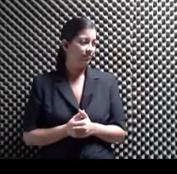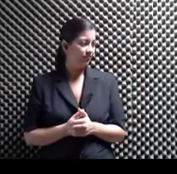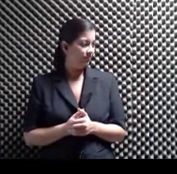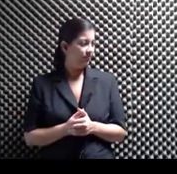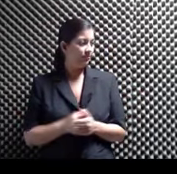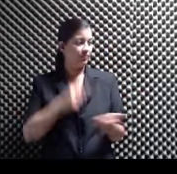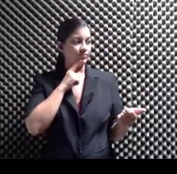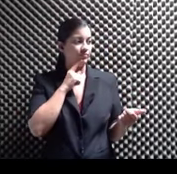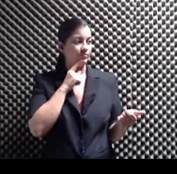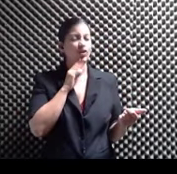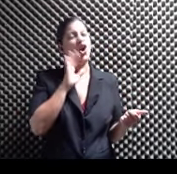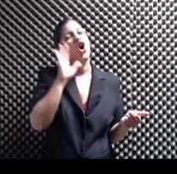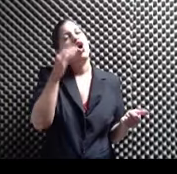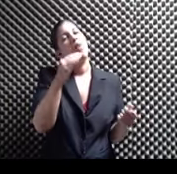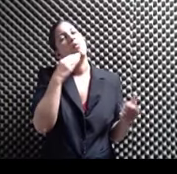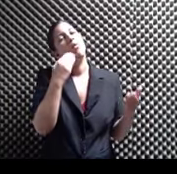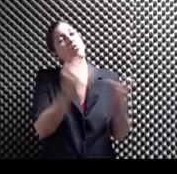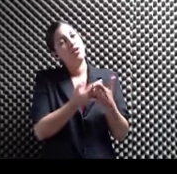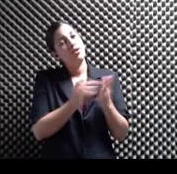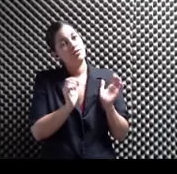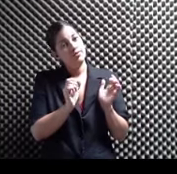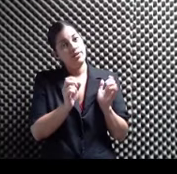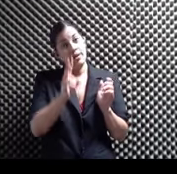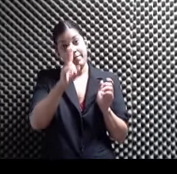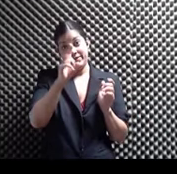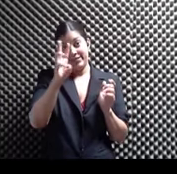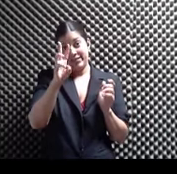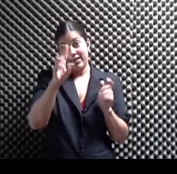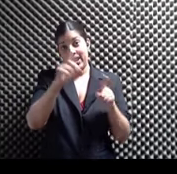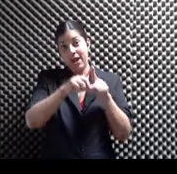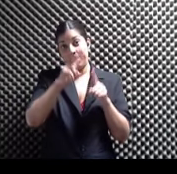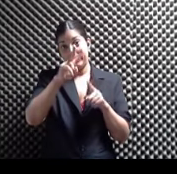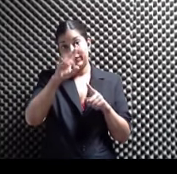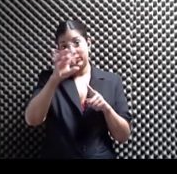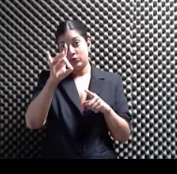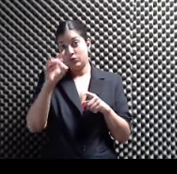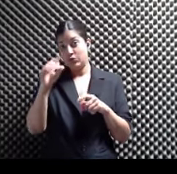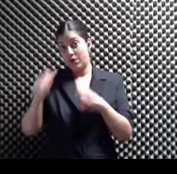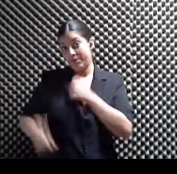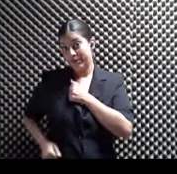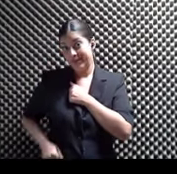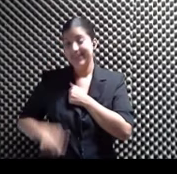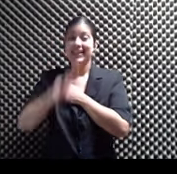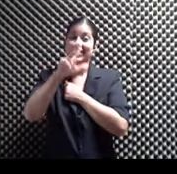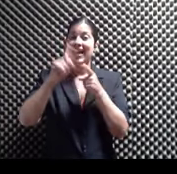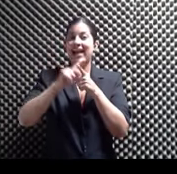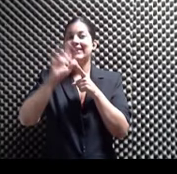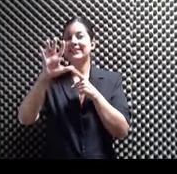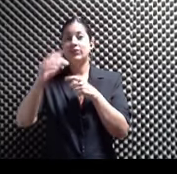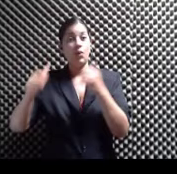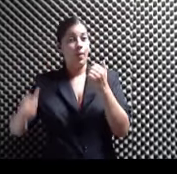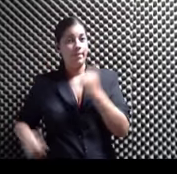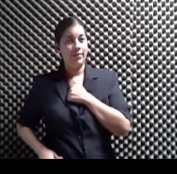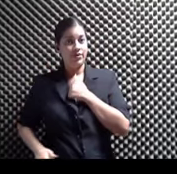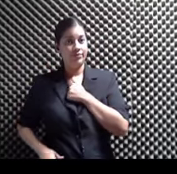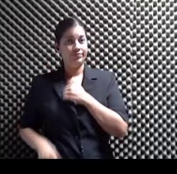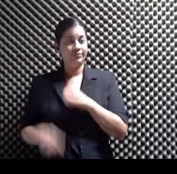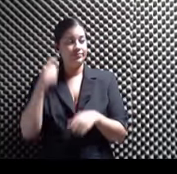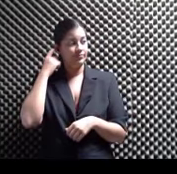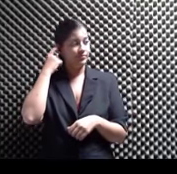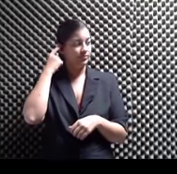Como bueno, de Inoa Vía Luz, de 26 al 28 de abril, el 3 al 5 de mayo, 2013, mira, a las 8 de la